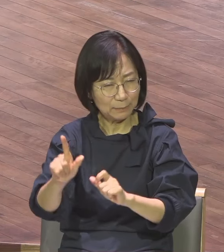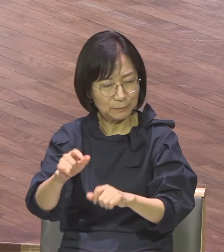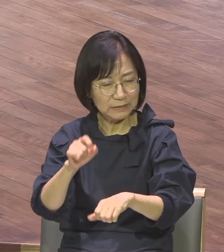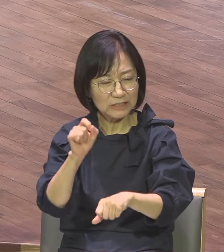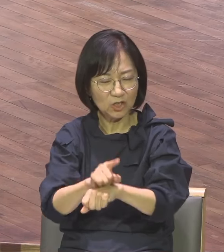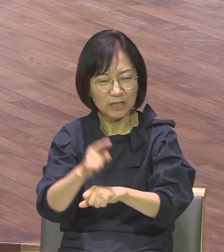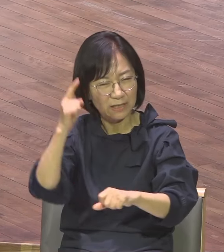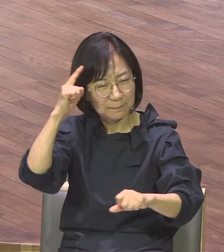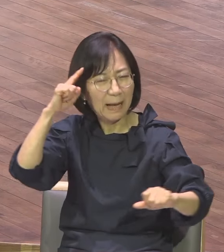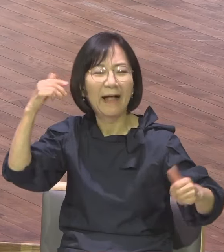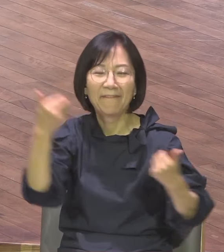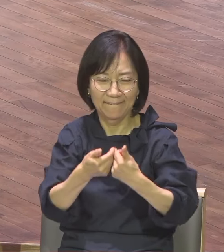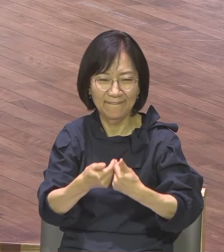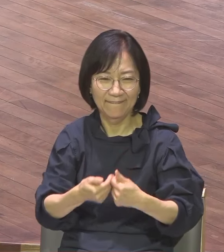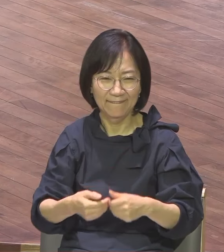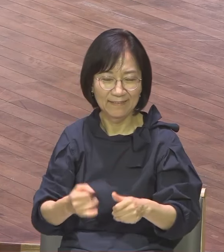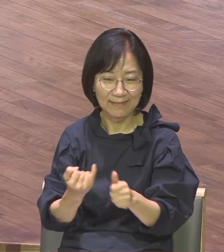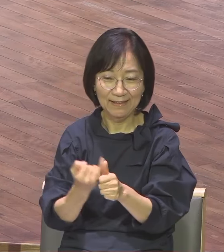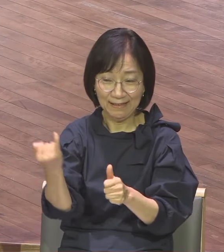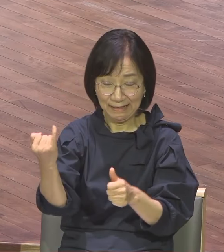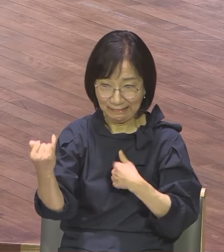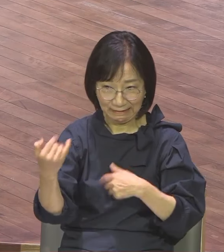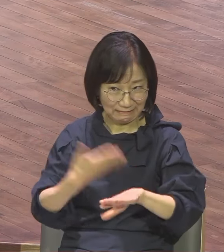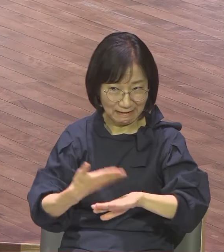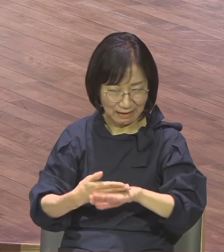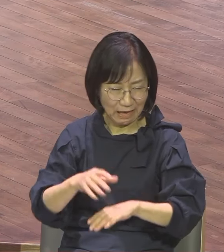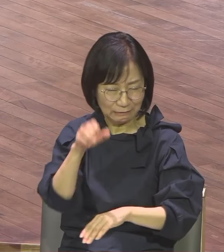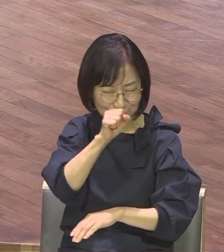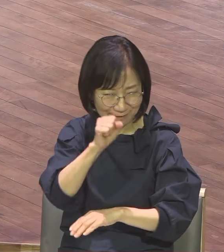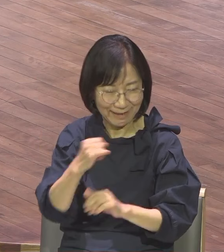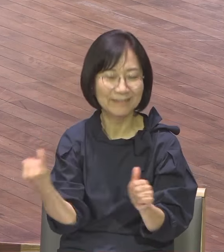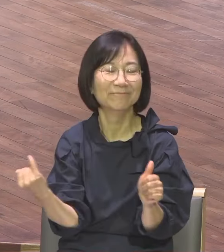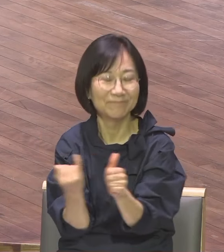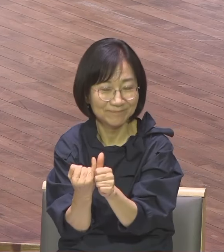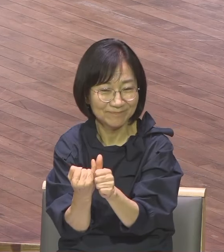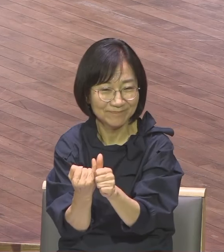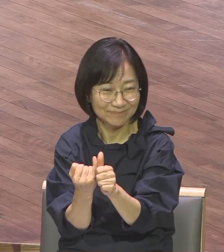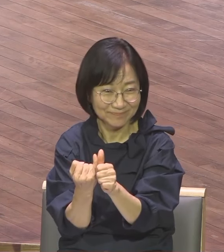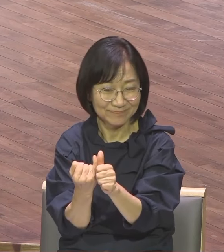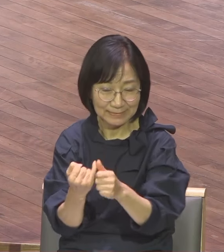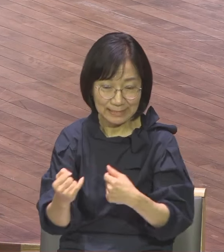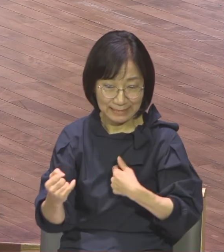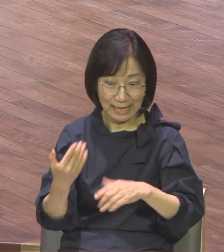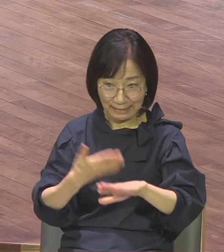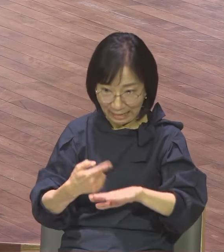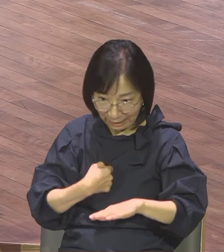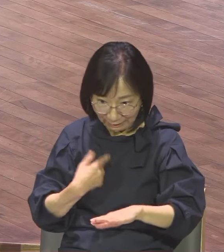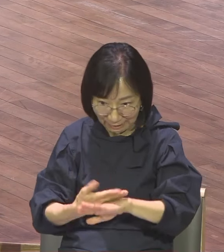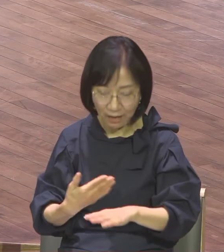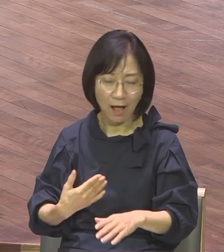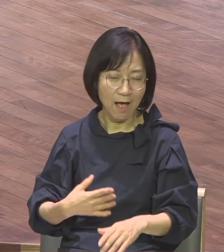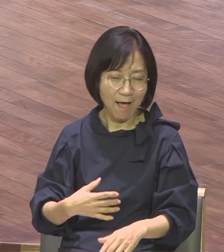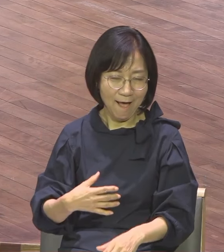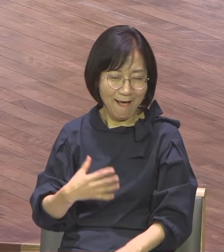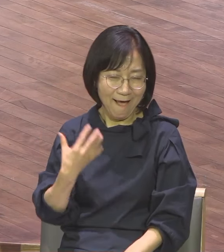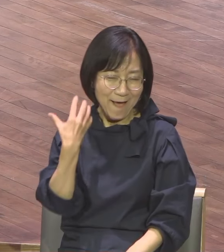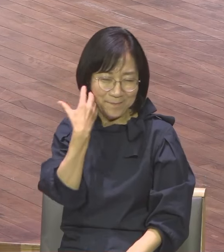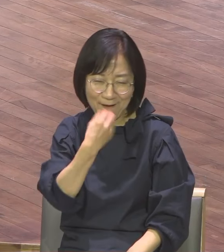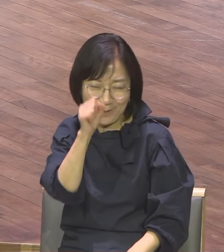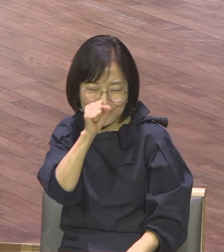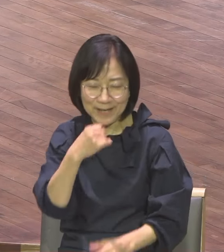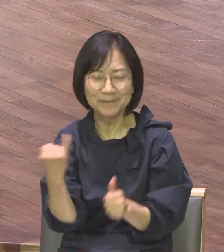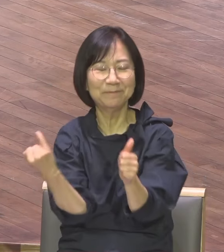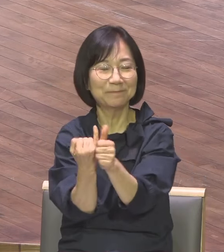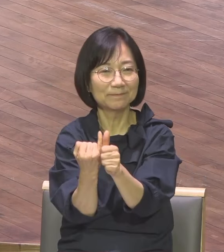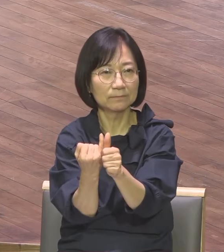만납니다. 반대. 자기하고 반대니까 좋아서 만나는 거예요. 그게 매력이라. 자기가 없는 거니까. 근데 만나서